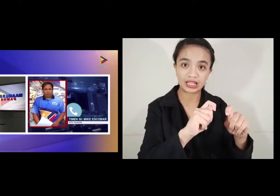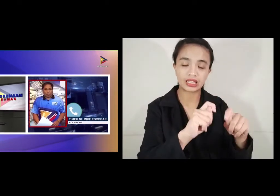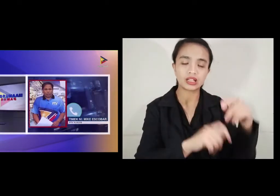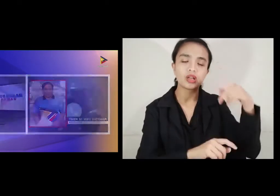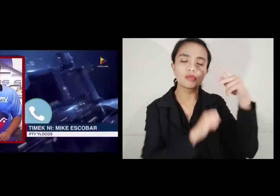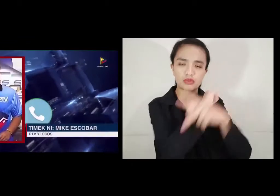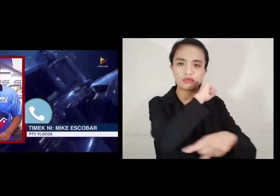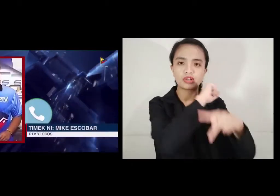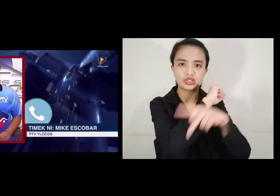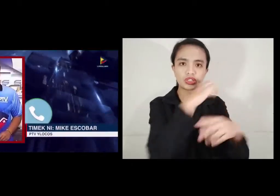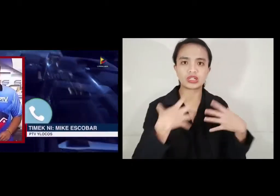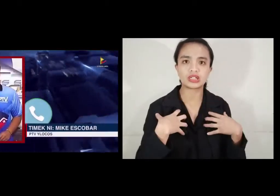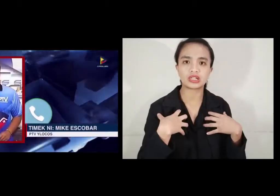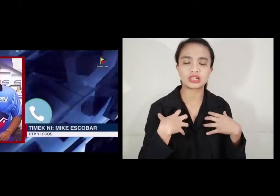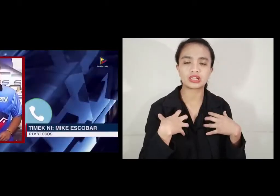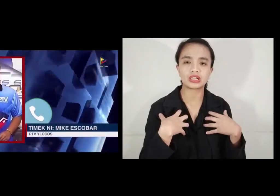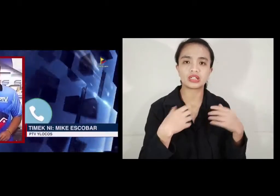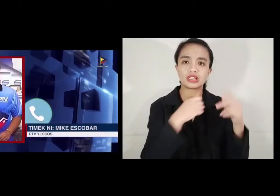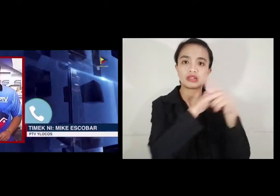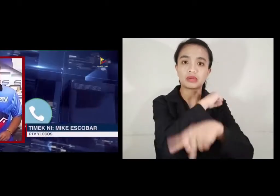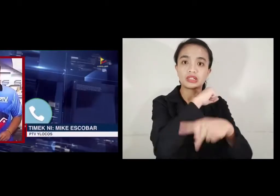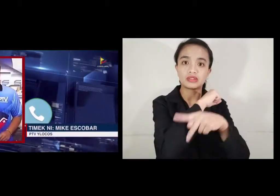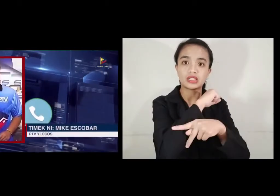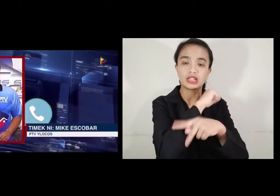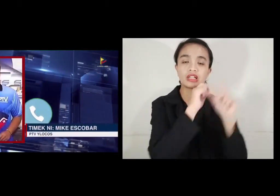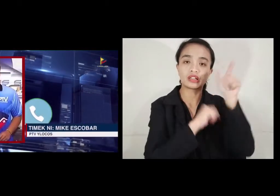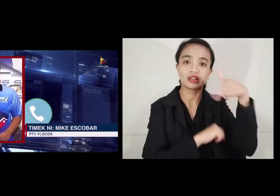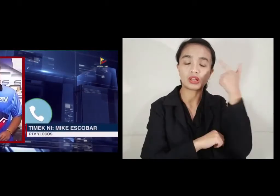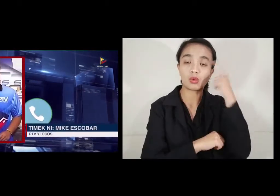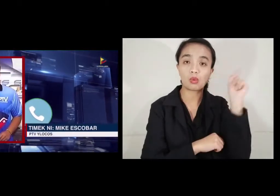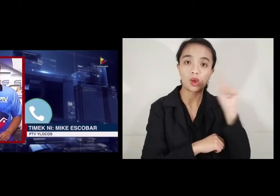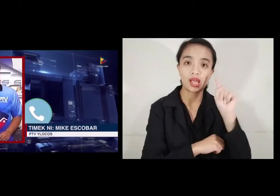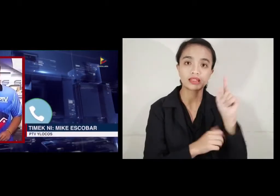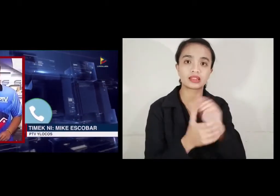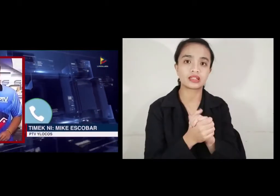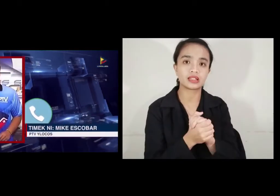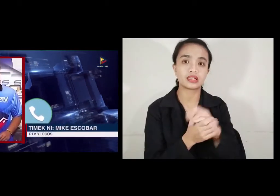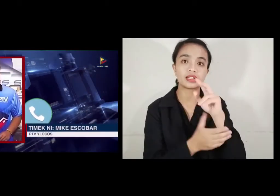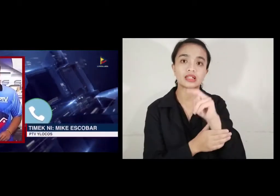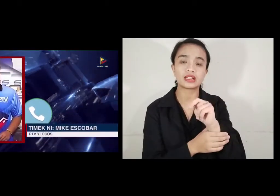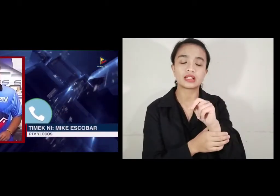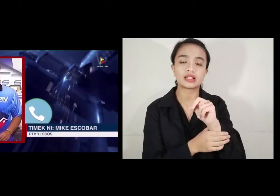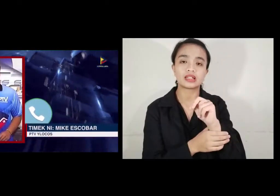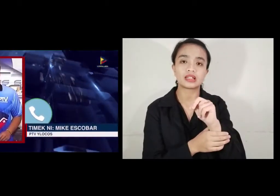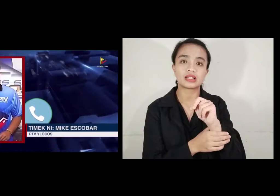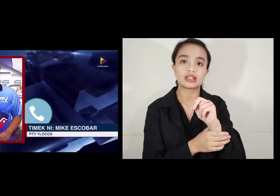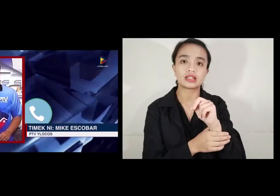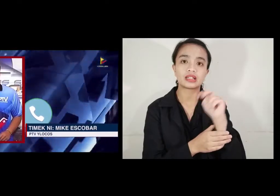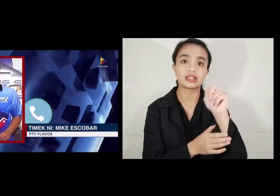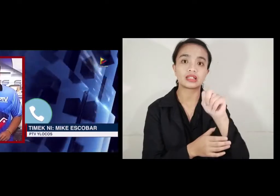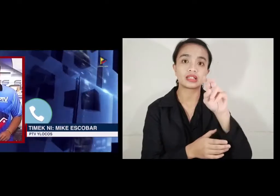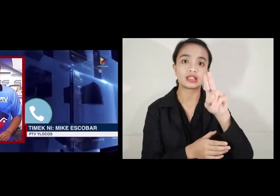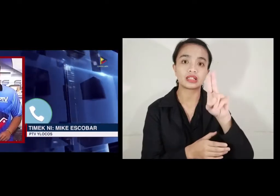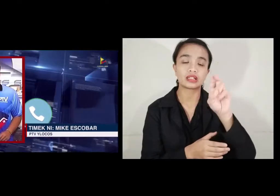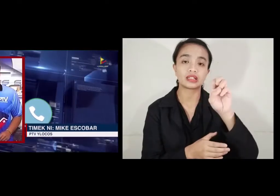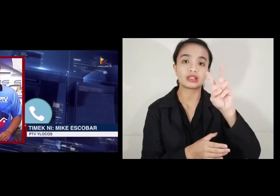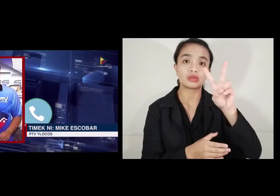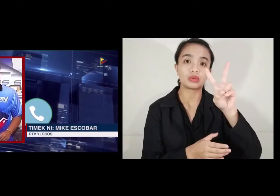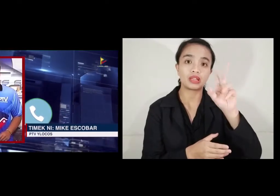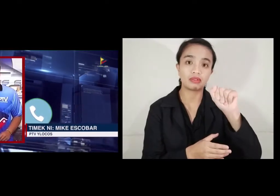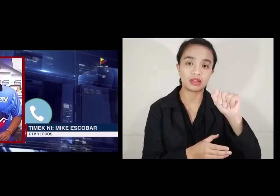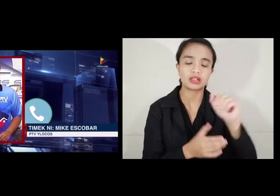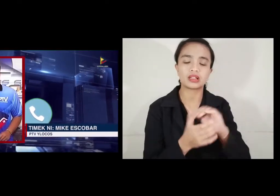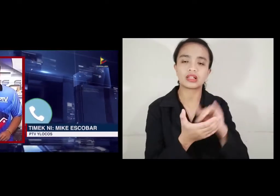PTV Provincial Government of Ilocos Sur in cooperation with the Archdiocese of Nueva Segovia, iti Catholic Church